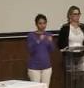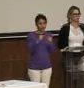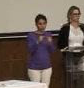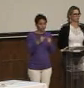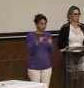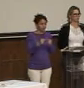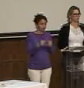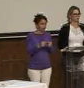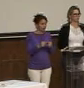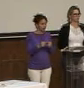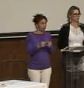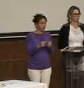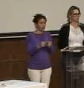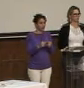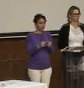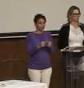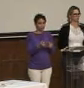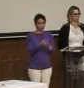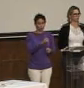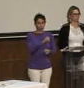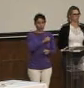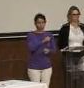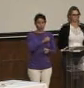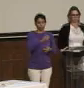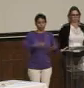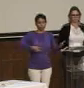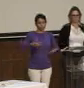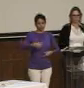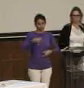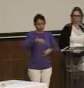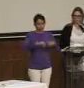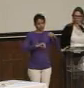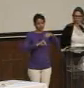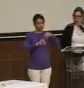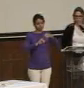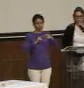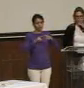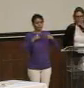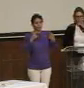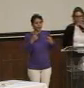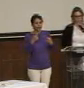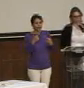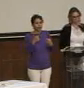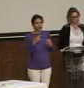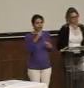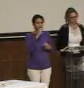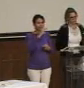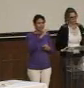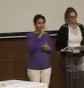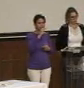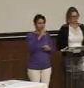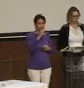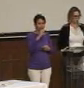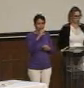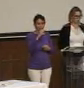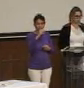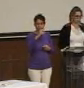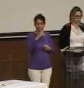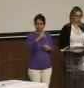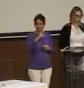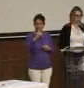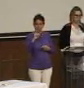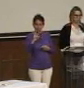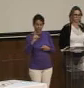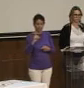quadros do IFB. Em relação à CPPD, eu queria fazer uma pequena ressalva.